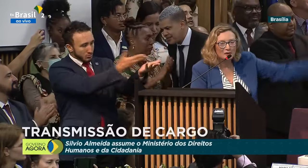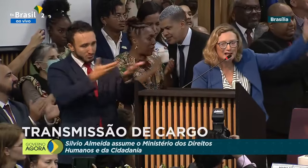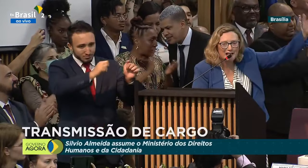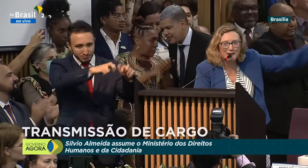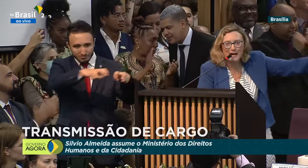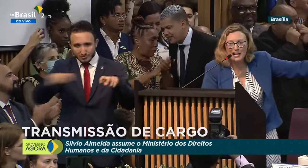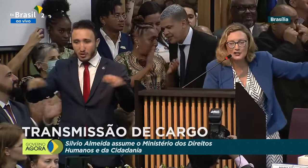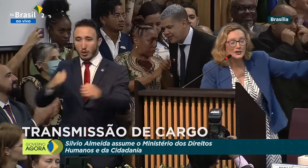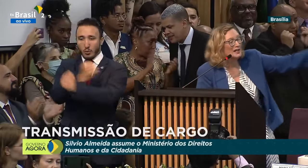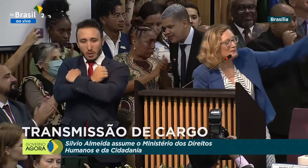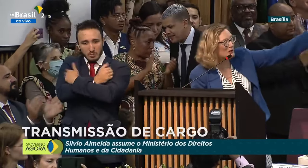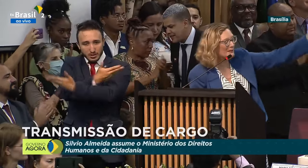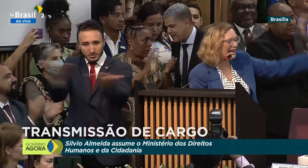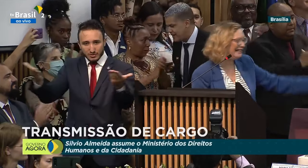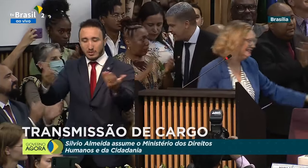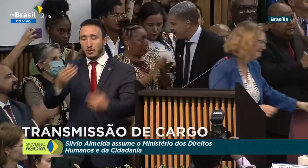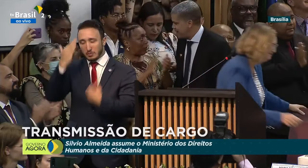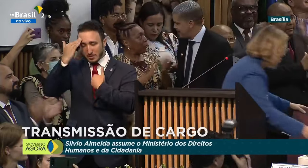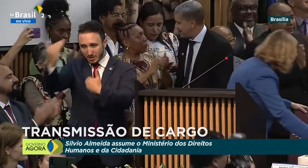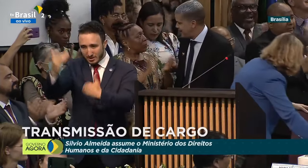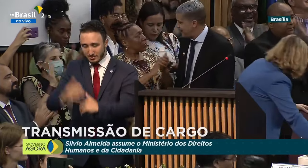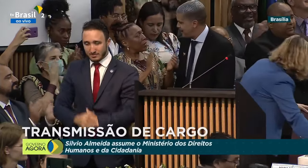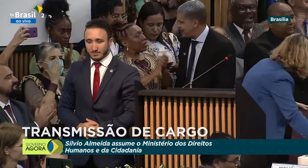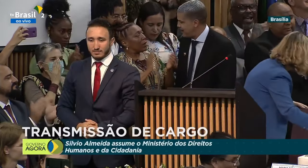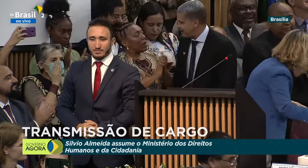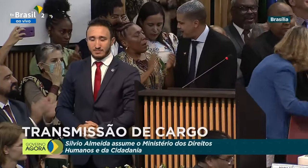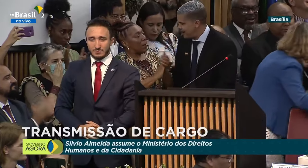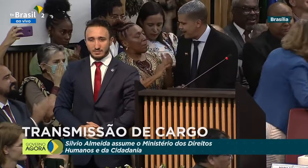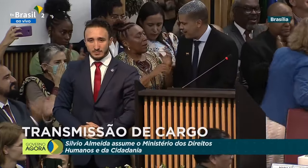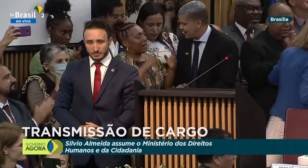um grande abraço muito obrigado